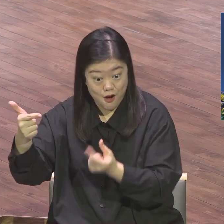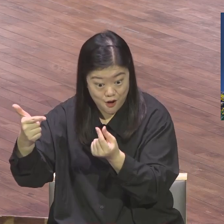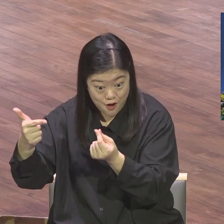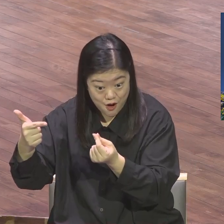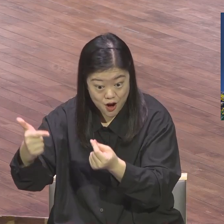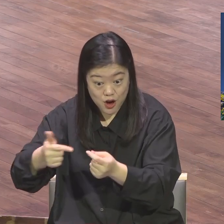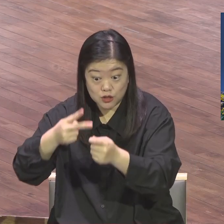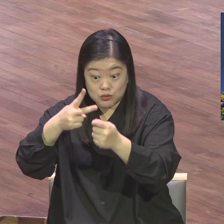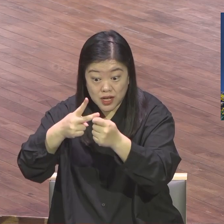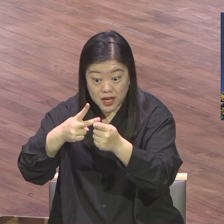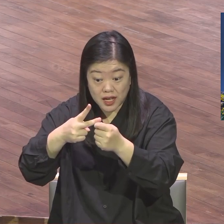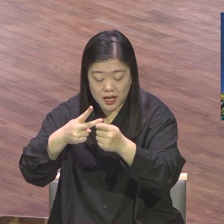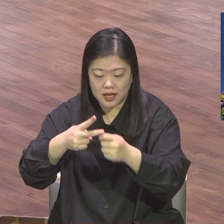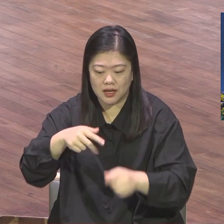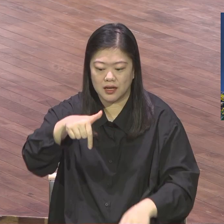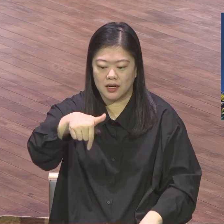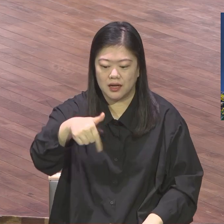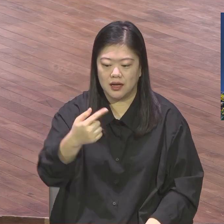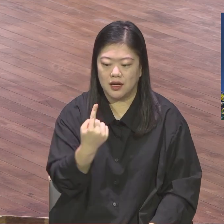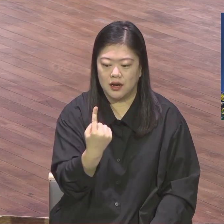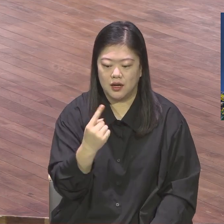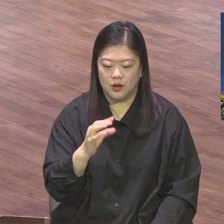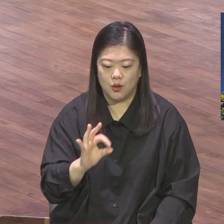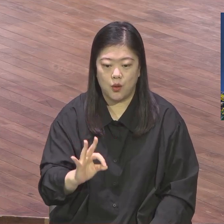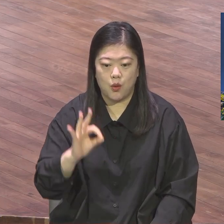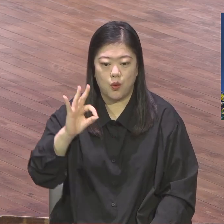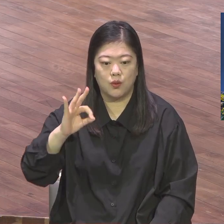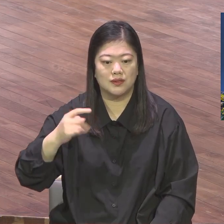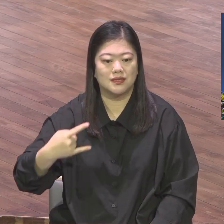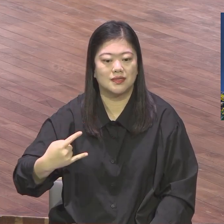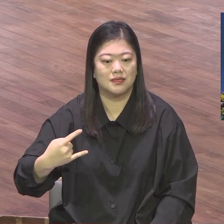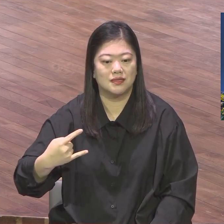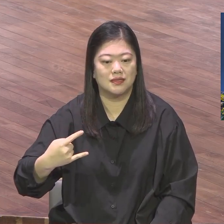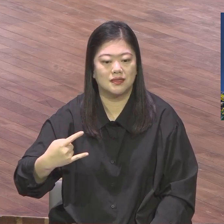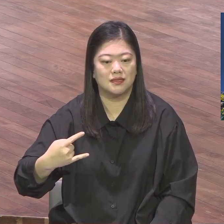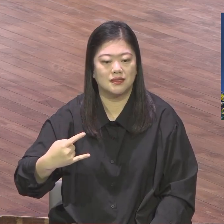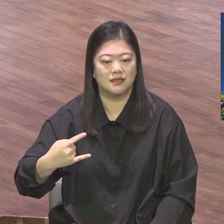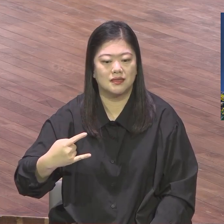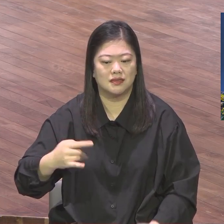이게 무슨 말입니까? 공의로우신 하나님이라 죄를